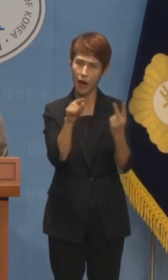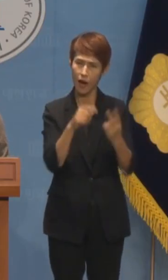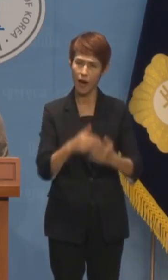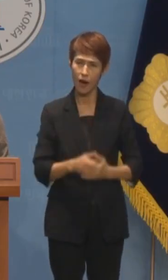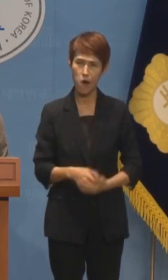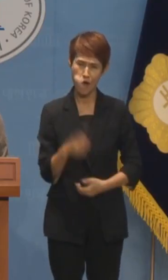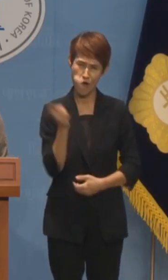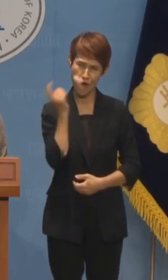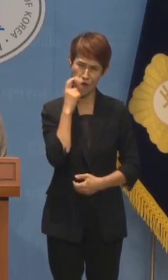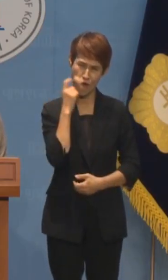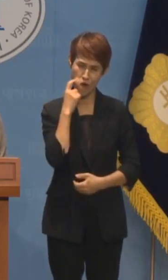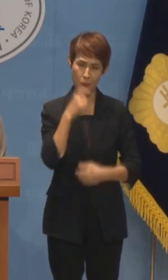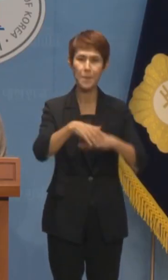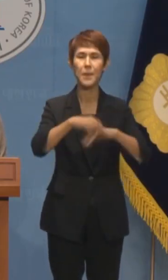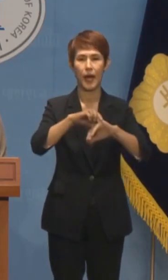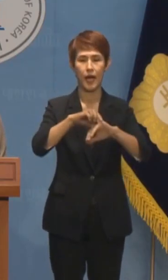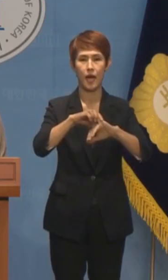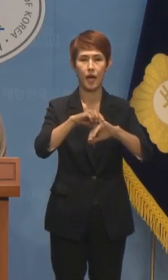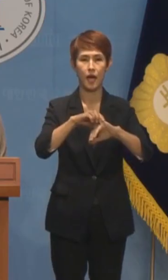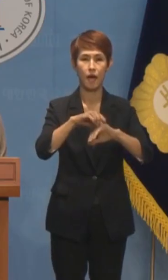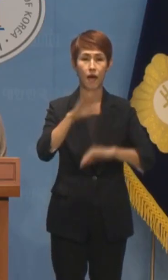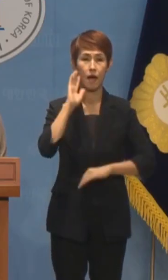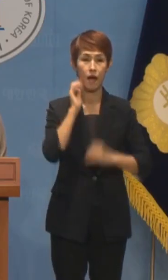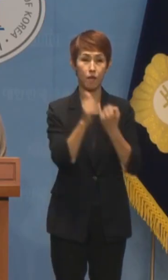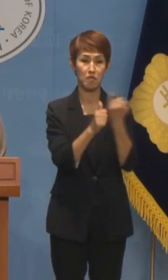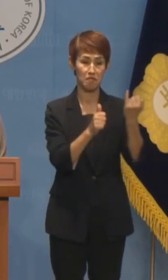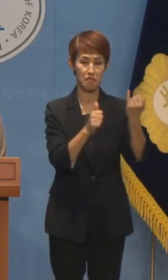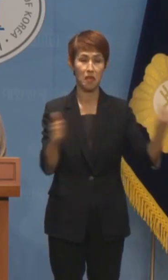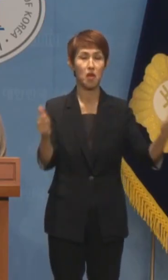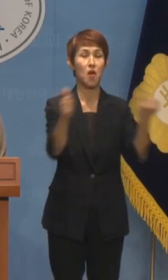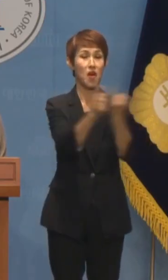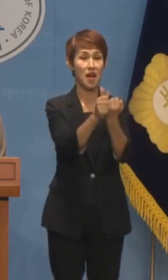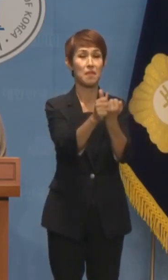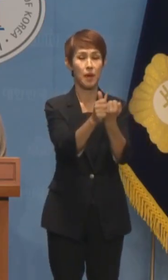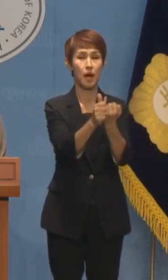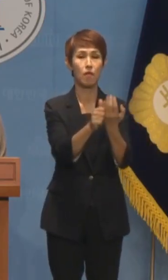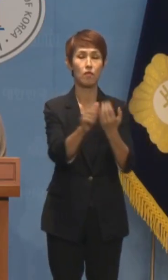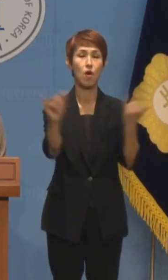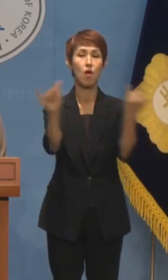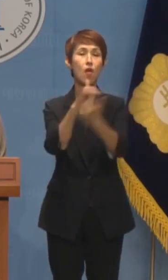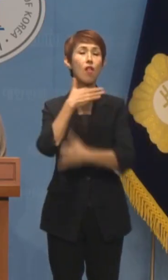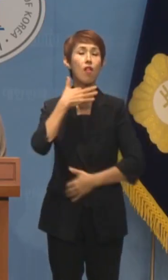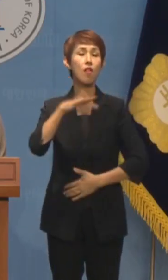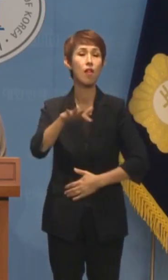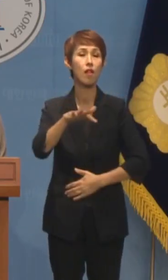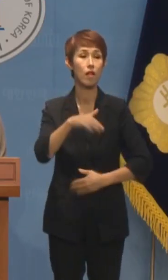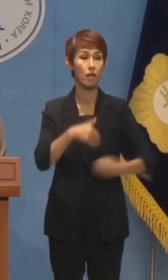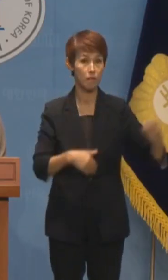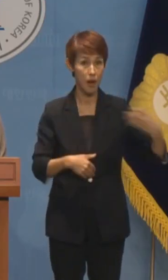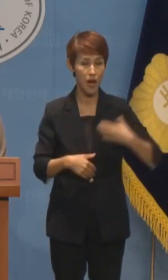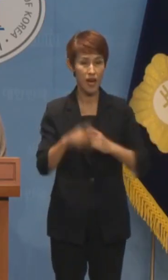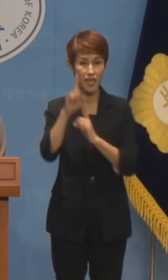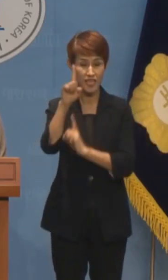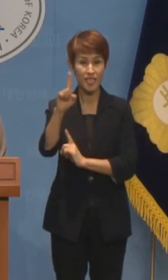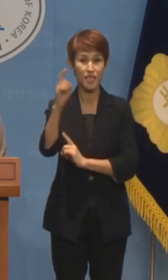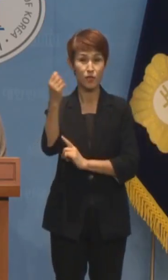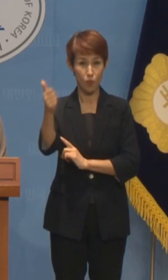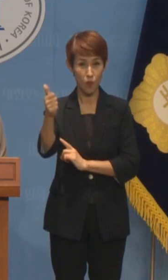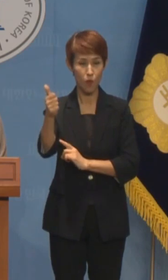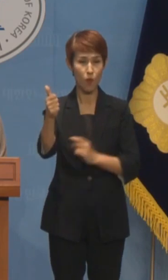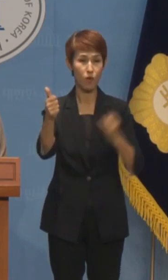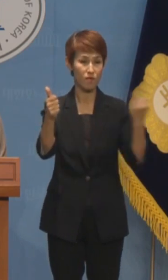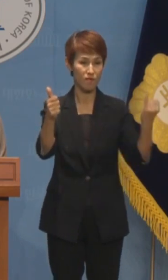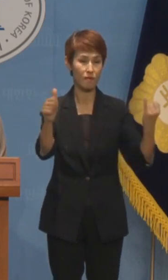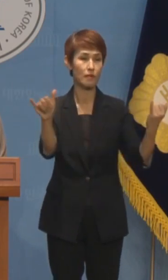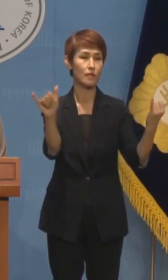잡혔습니다. 김건희 여사가 결혼한 후로 연락한 적 없다던 이종호 씨가 김 여사와 40여 차례도 모자라